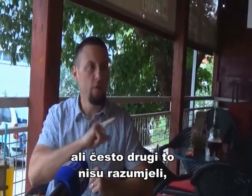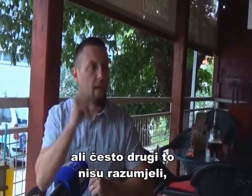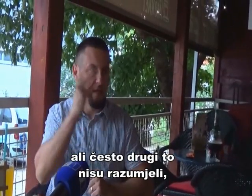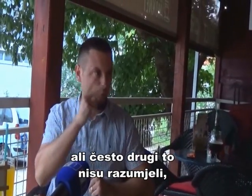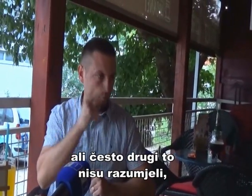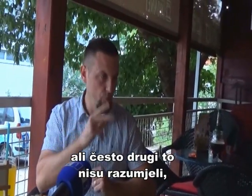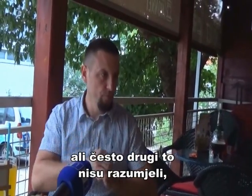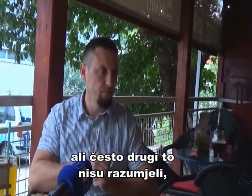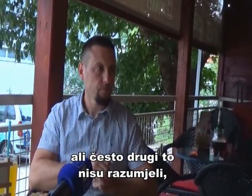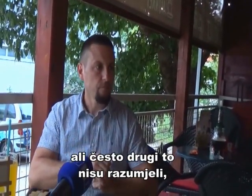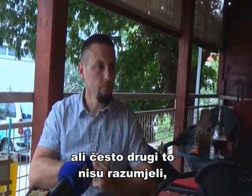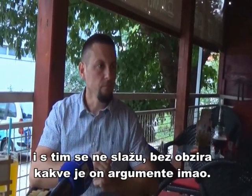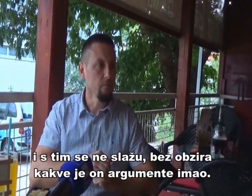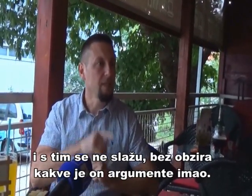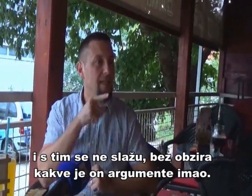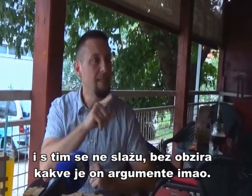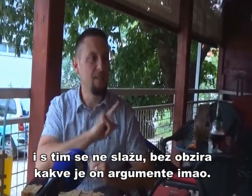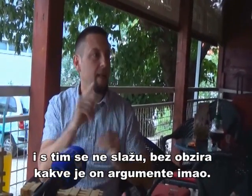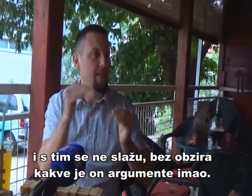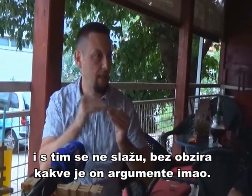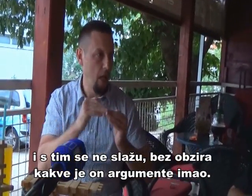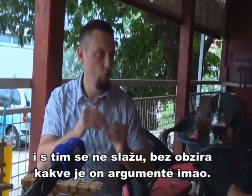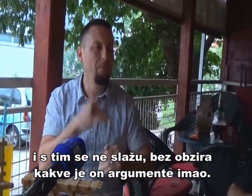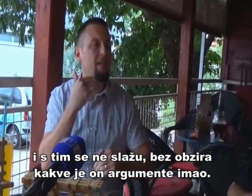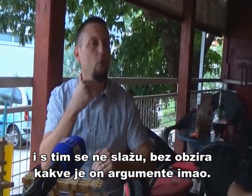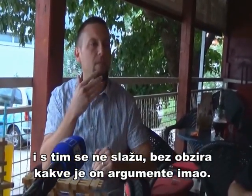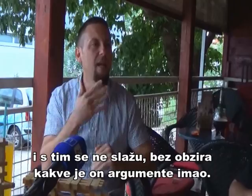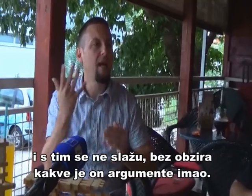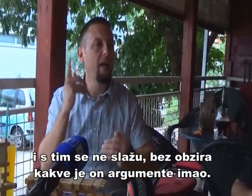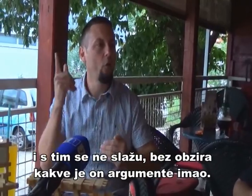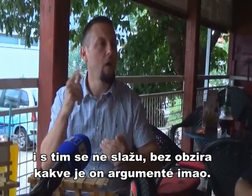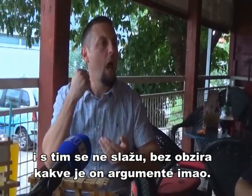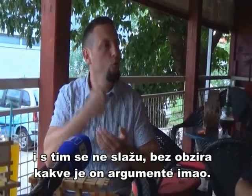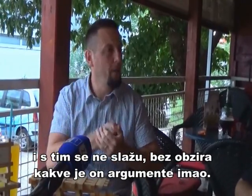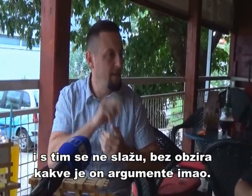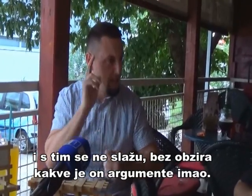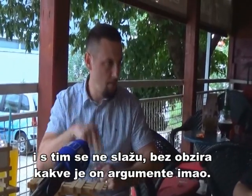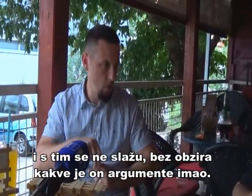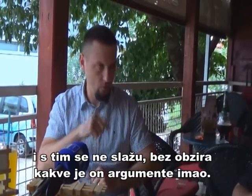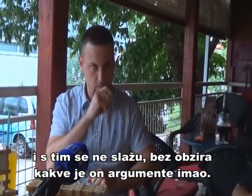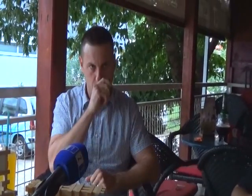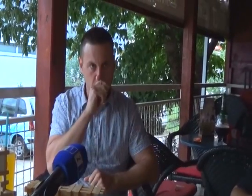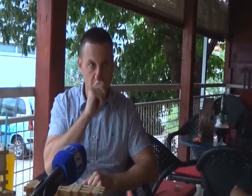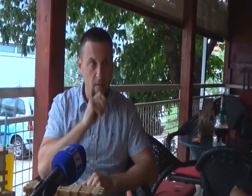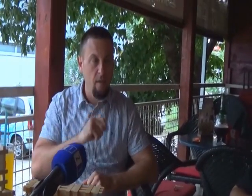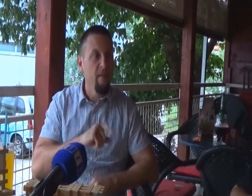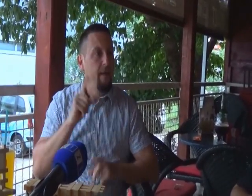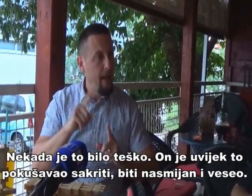ne razumiju i s njim se ne slažu, bez obzira kakve on argumente ima. Nekada